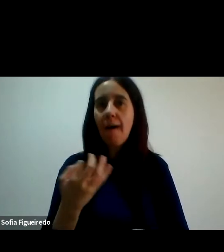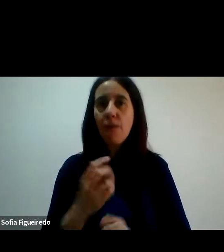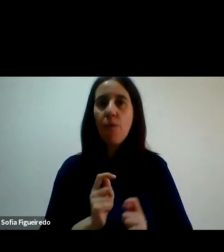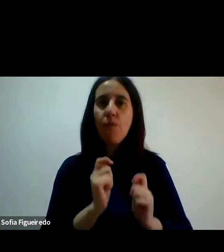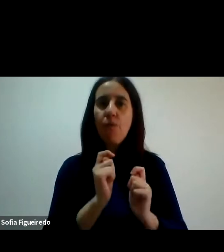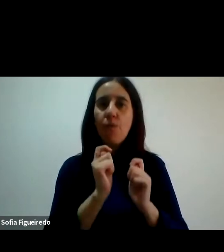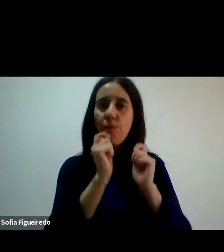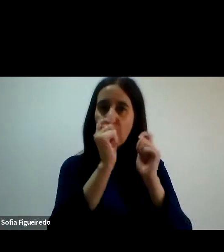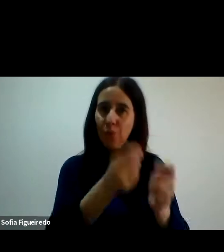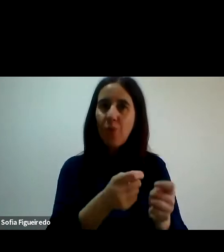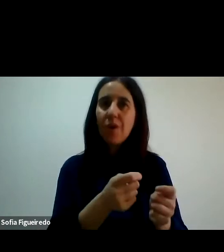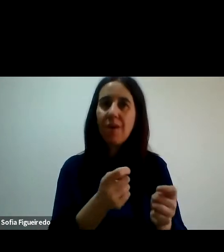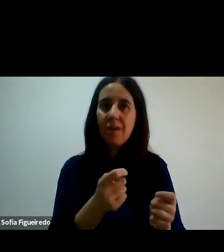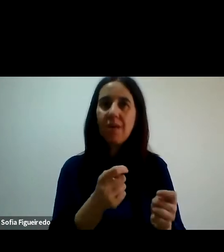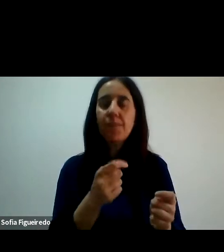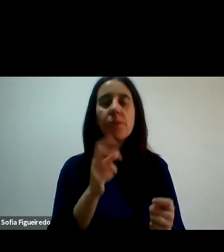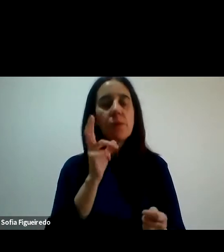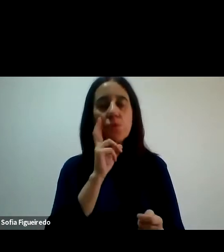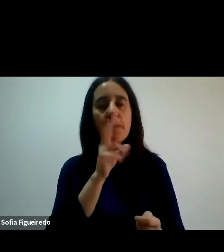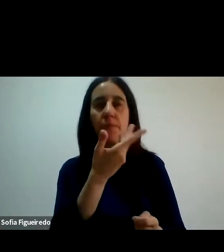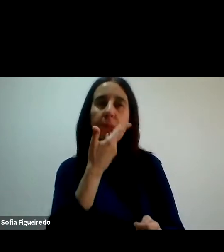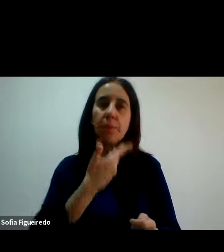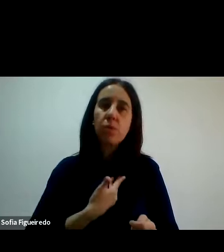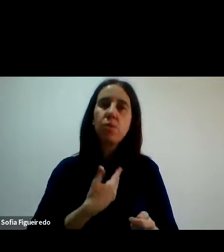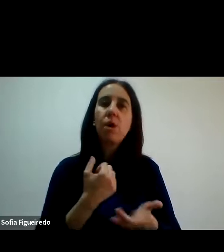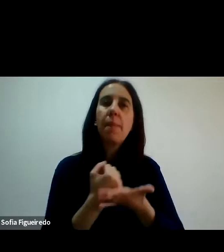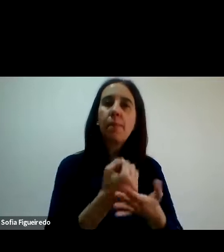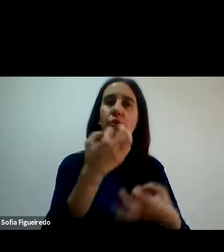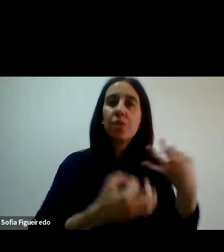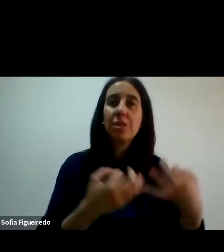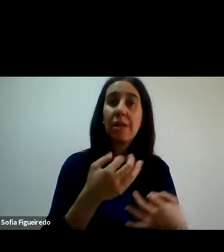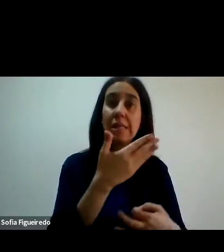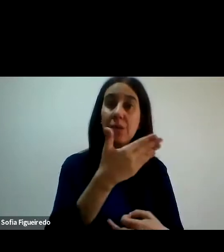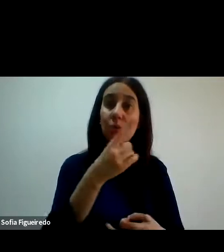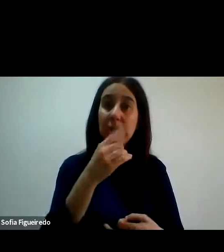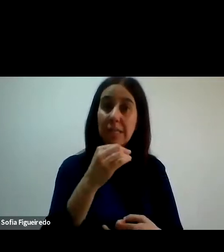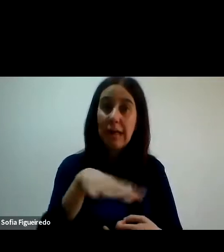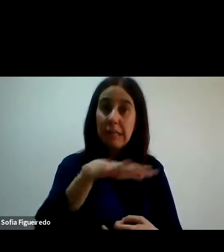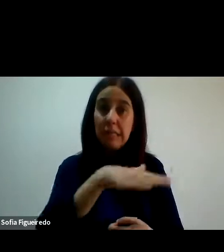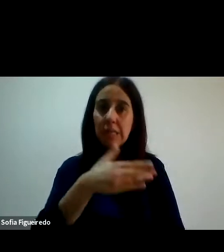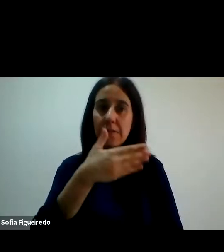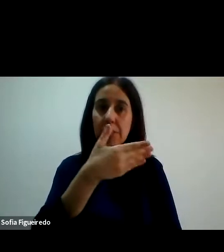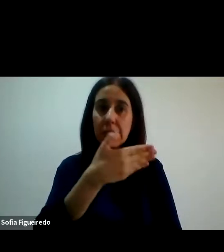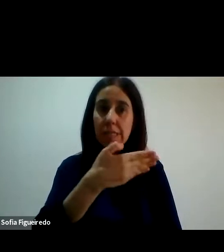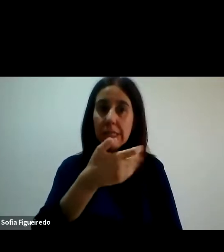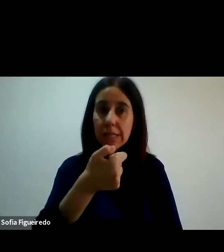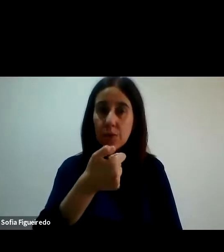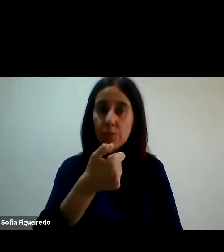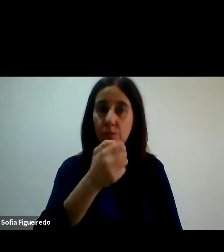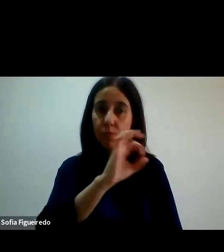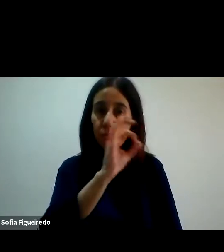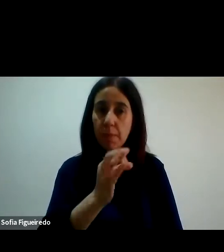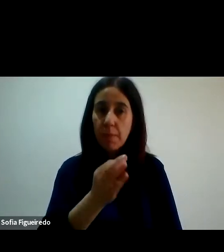atribuído de pedidos de apoio judiciário. E desses 160, 75% a mais foram